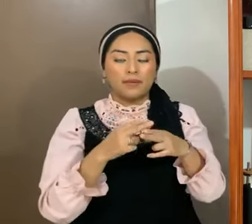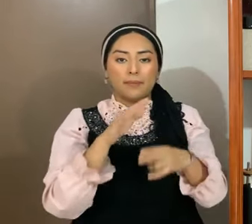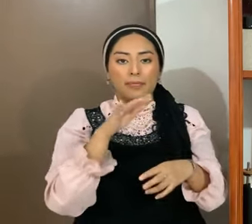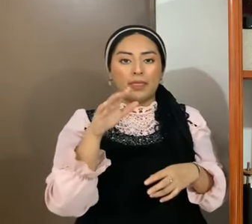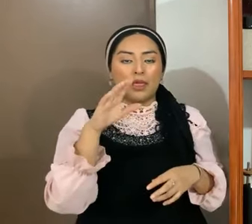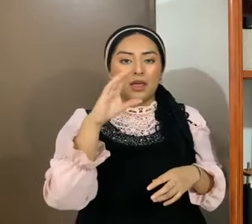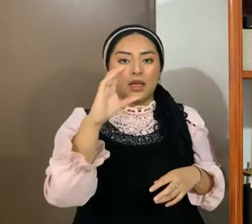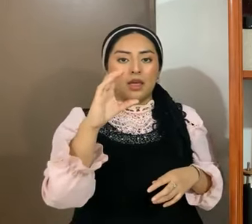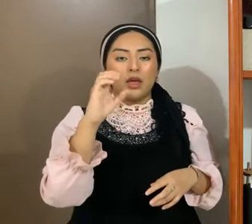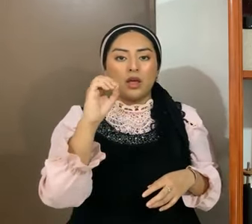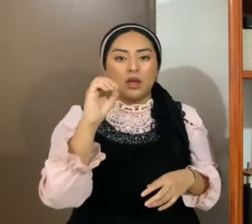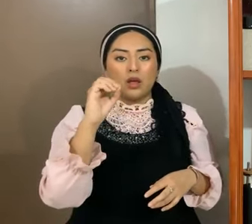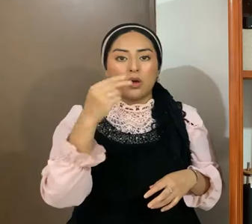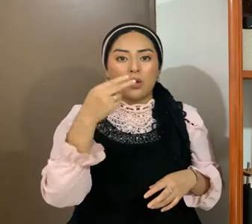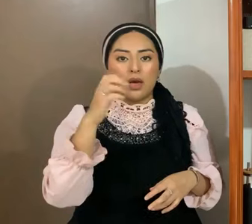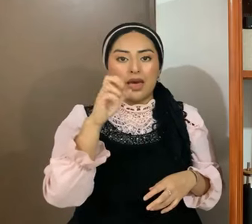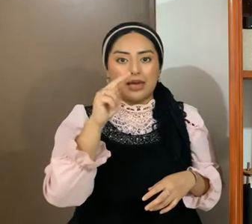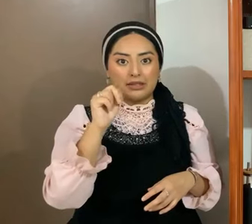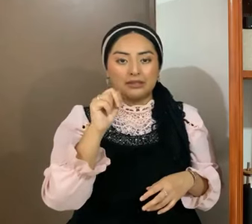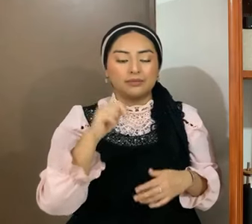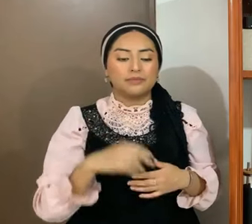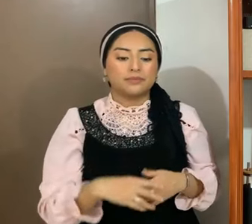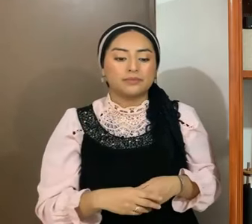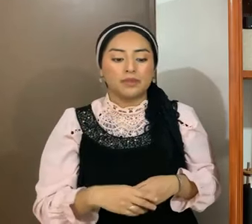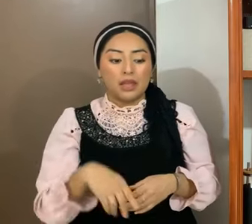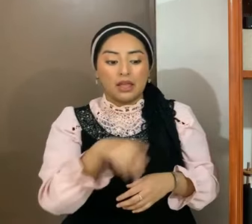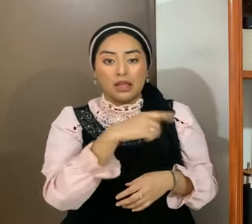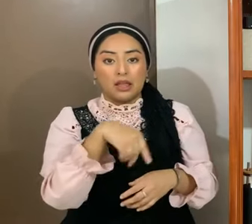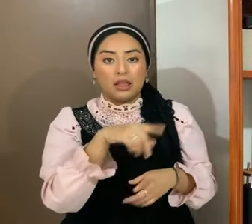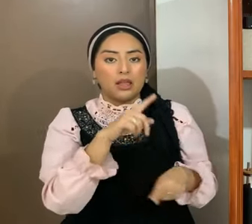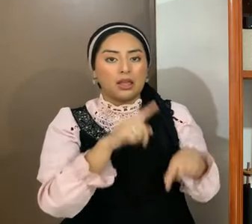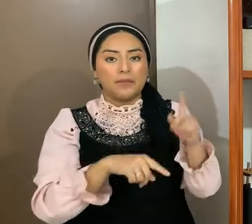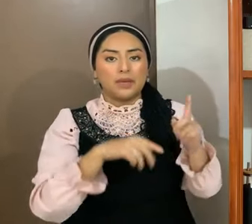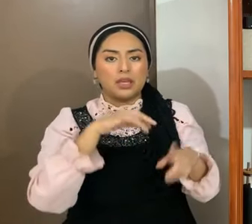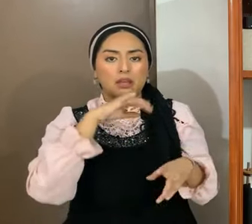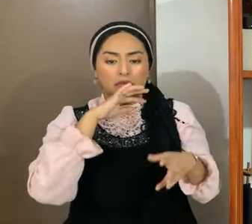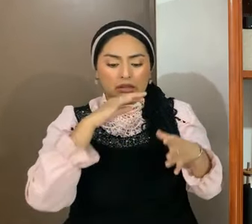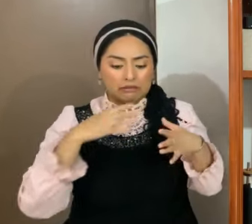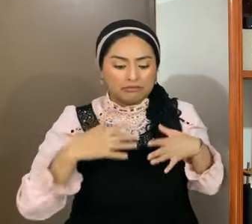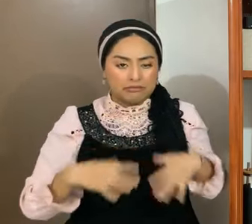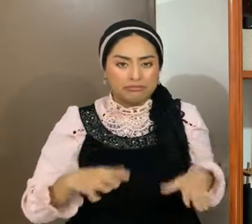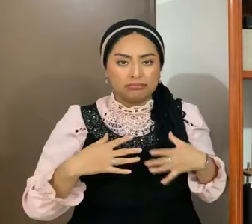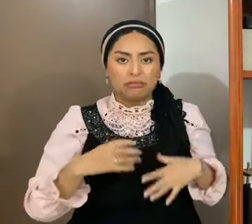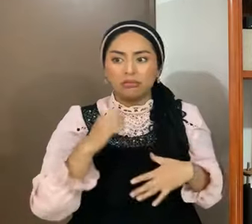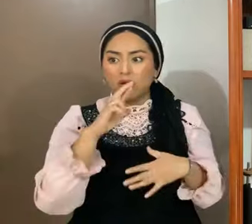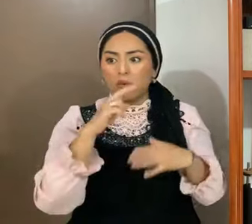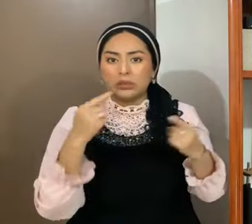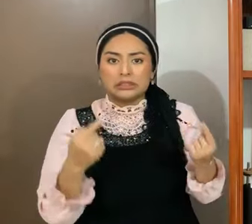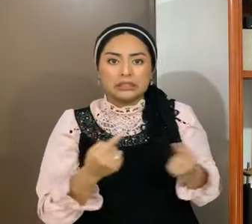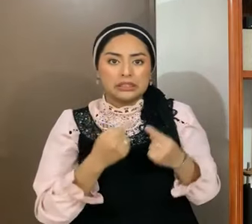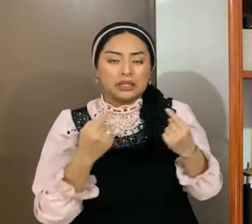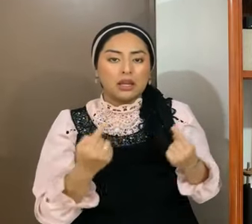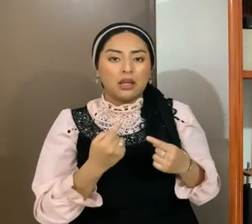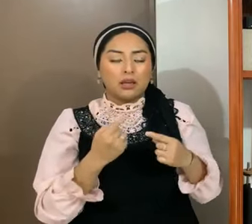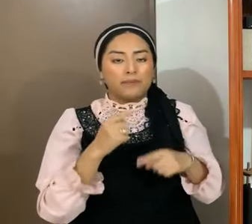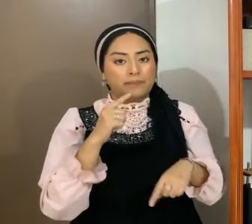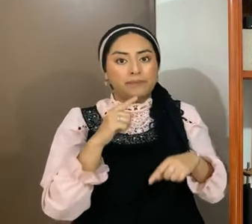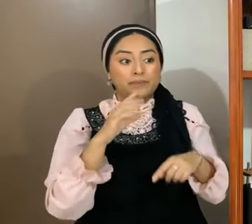para uno, Kohanim para varios. Entonces no podían ellos estar inmundos, impuros, en